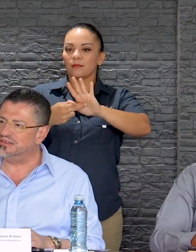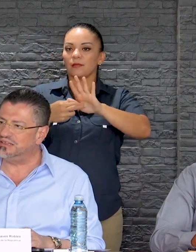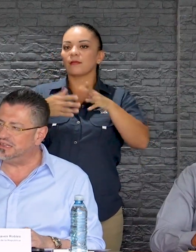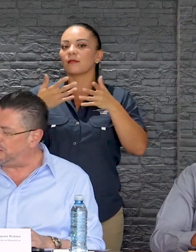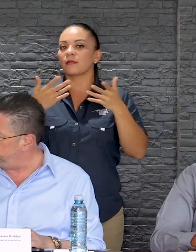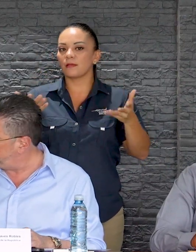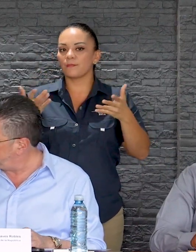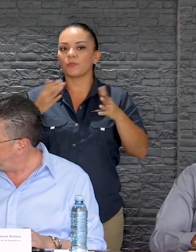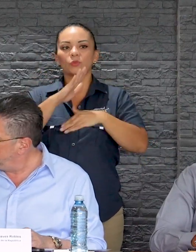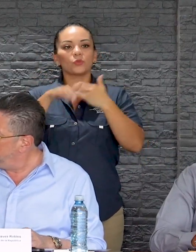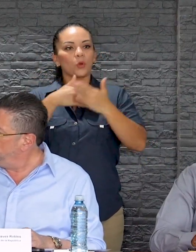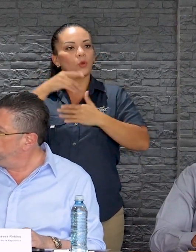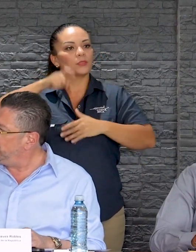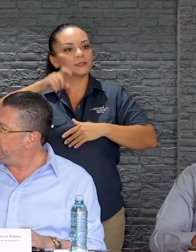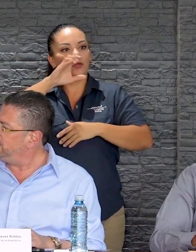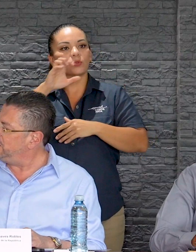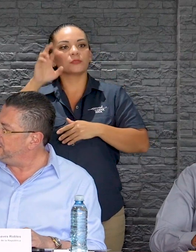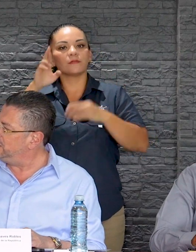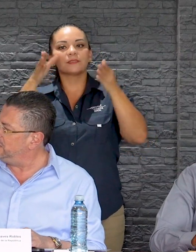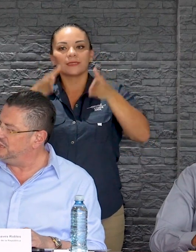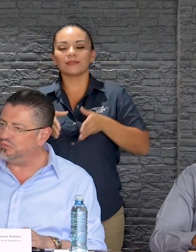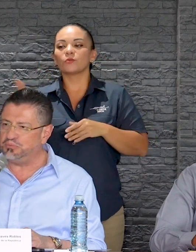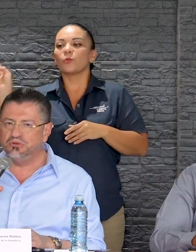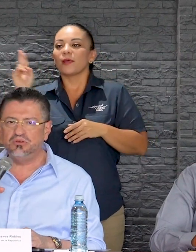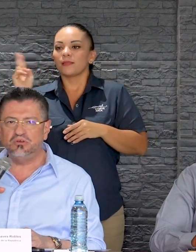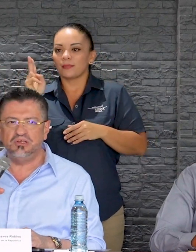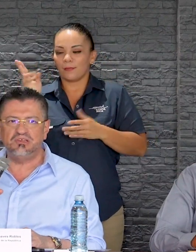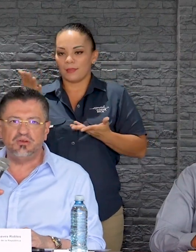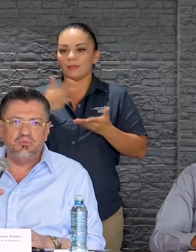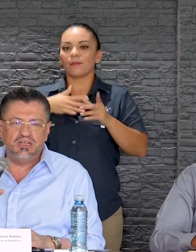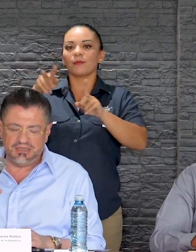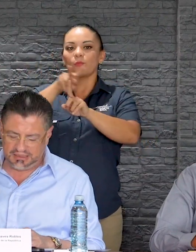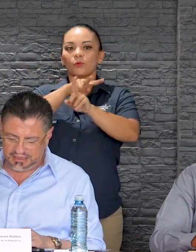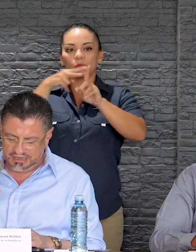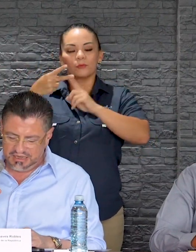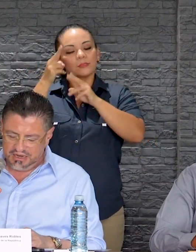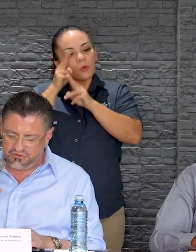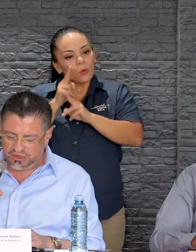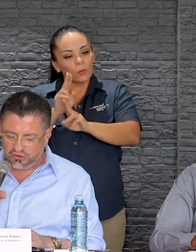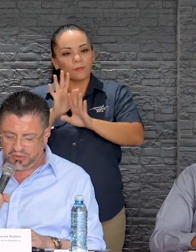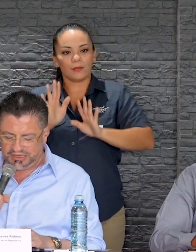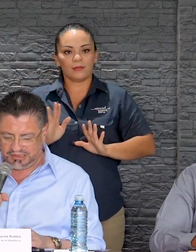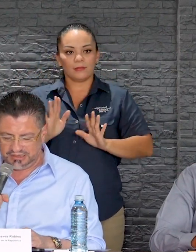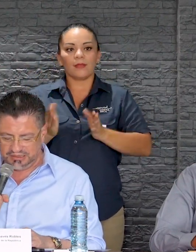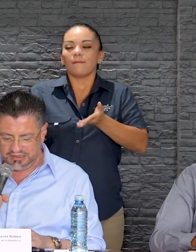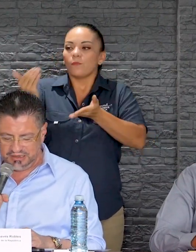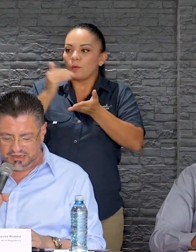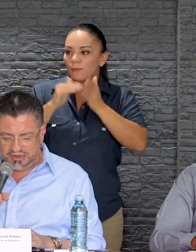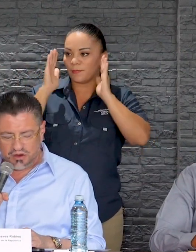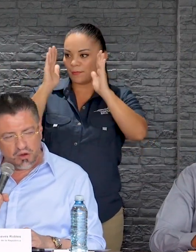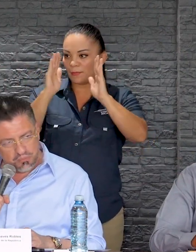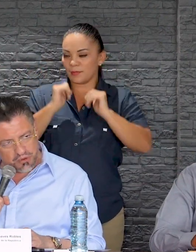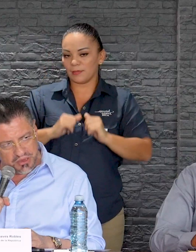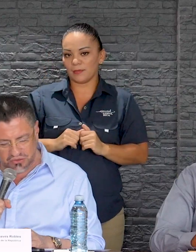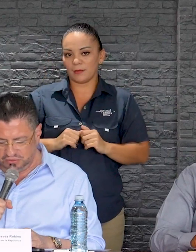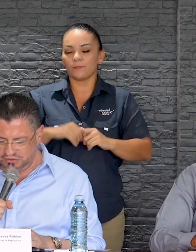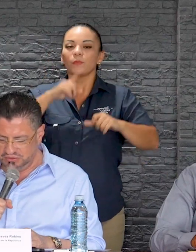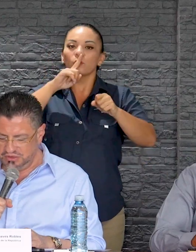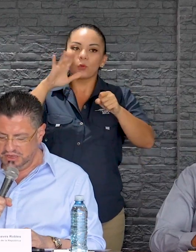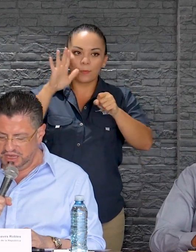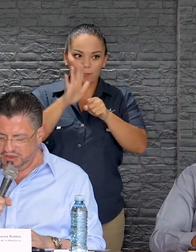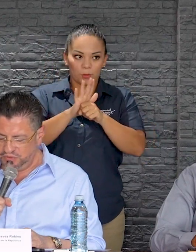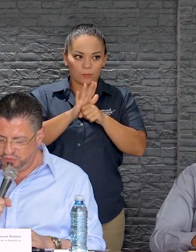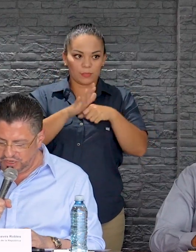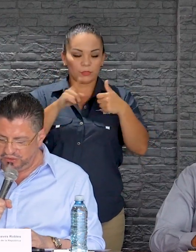costarricenses necesitamos urgentemente, desde mi punto de vista humilde, retomar: